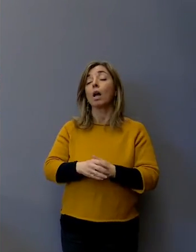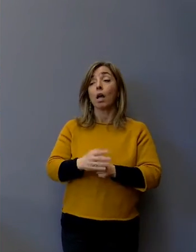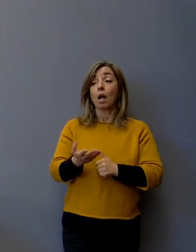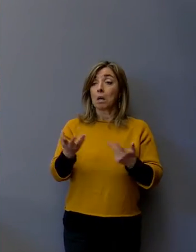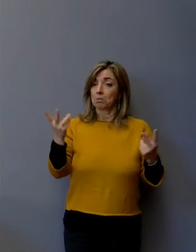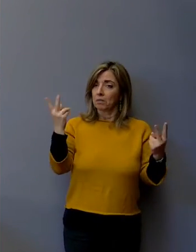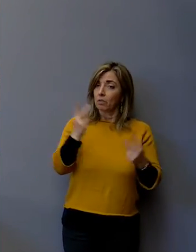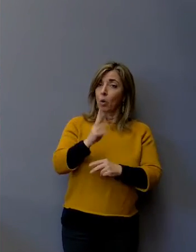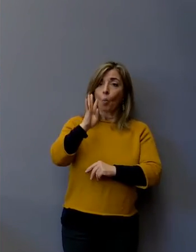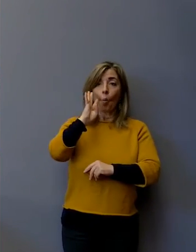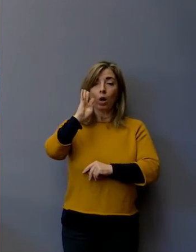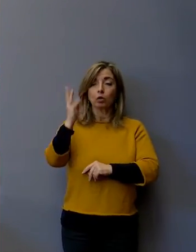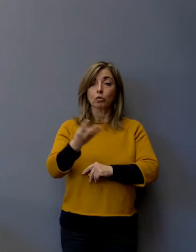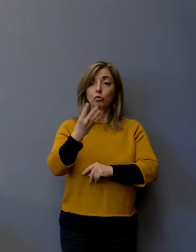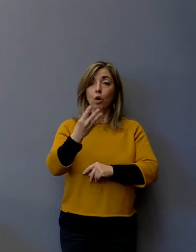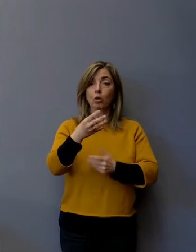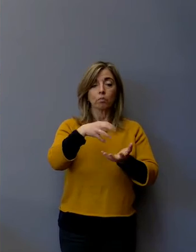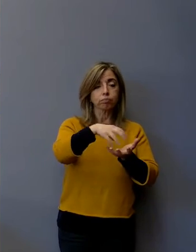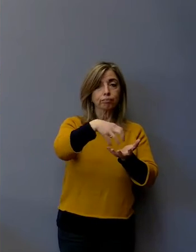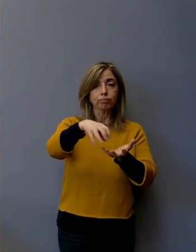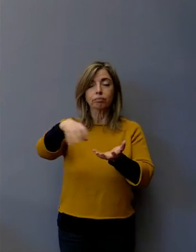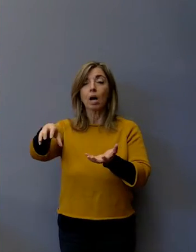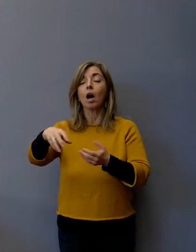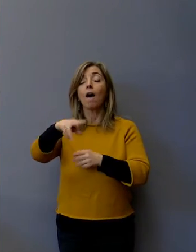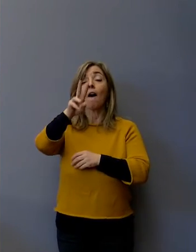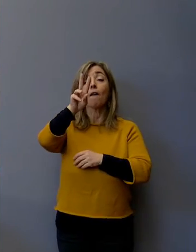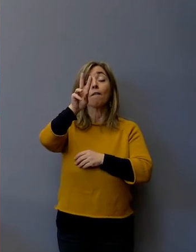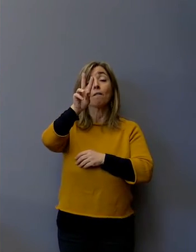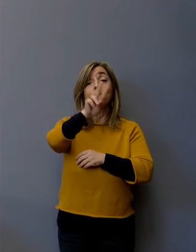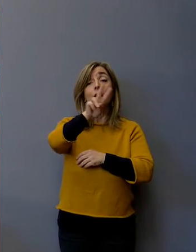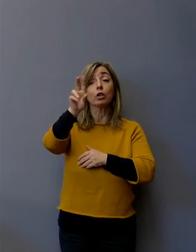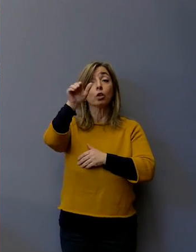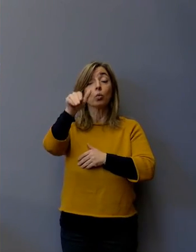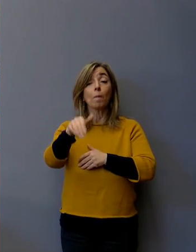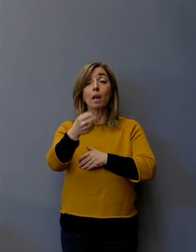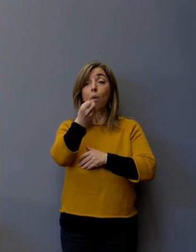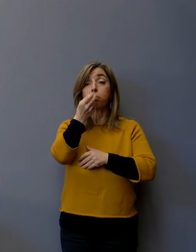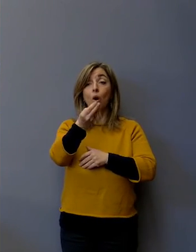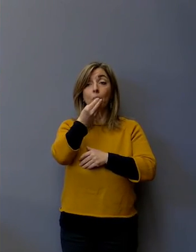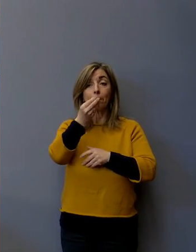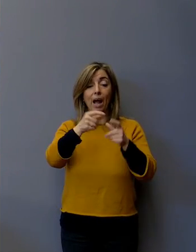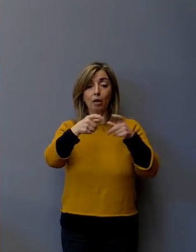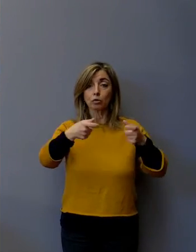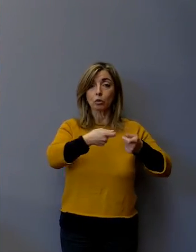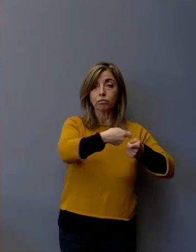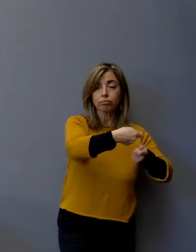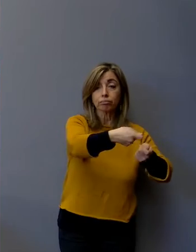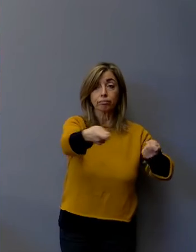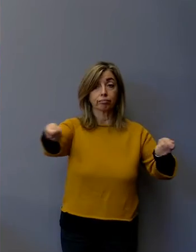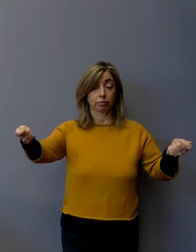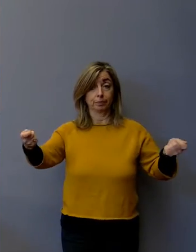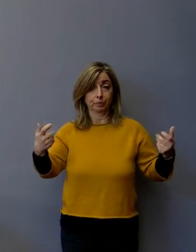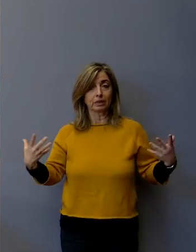distribuendo 22 mila buoni pasto con tutto il terzo settore aggregato questo vuol dire affrontare